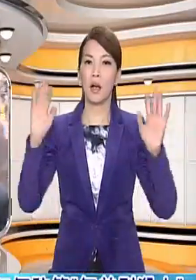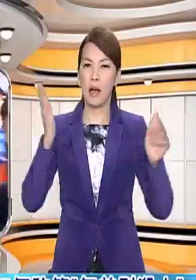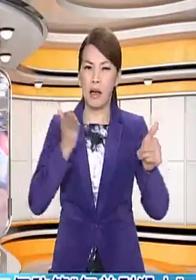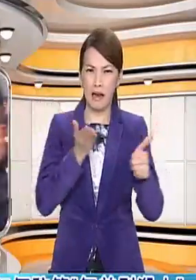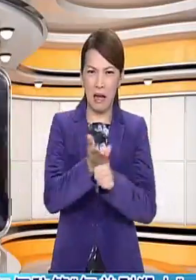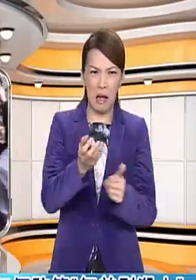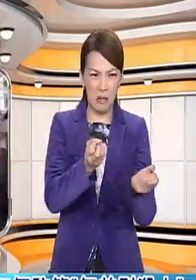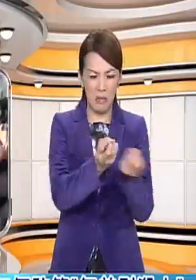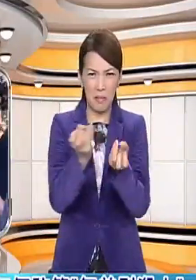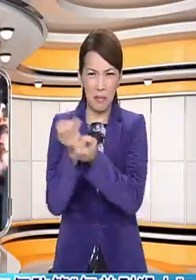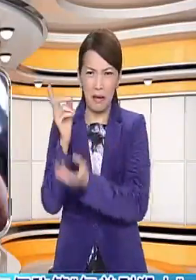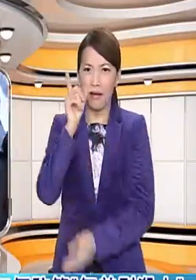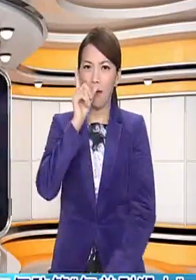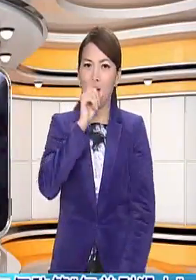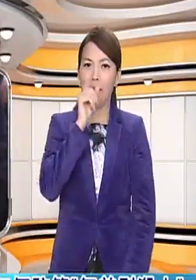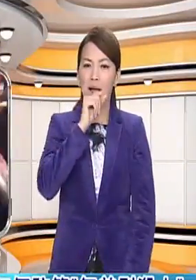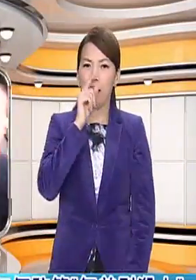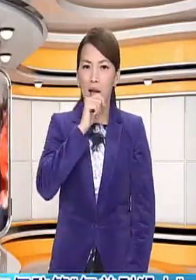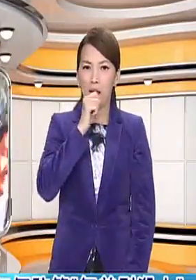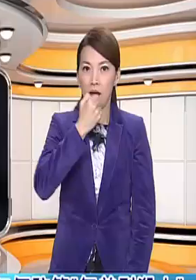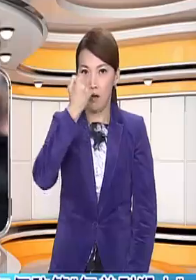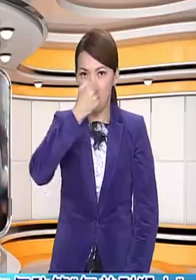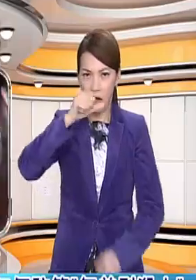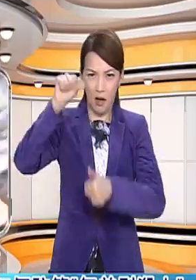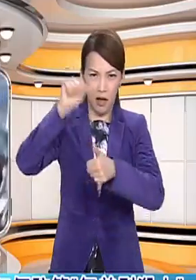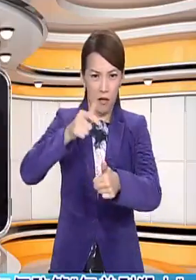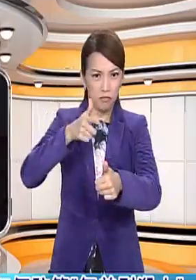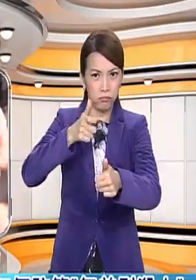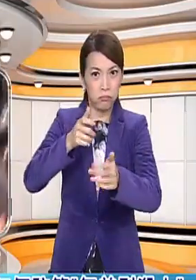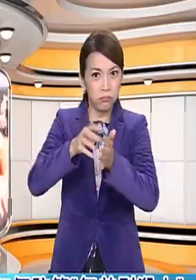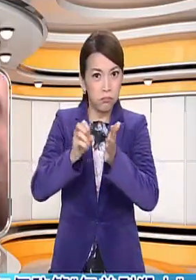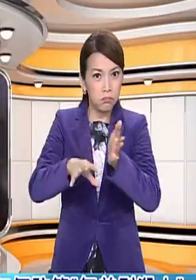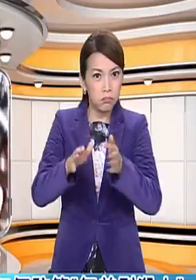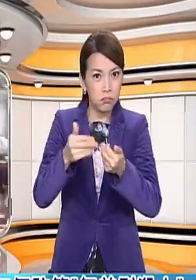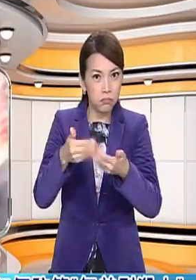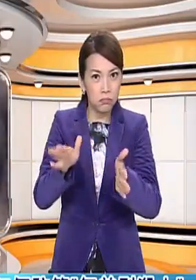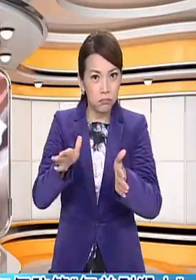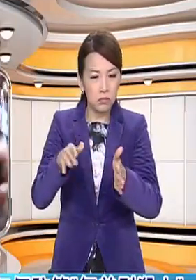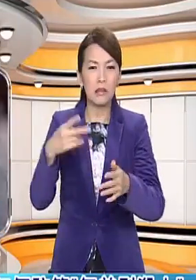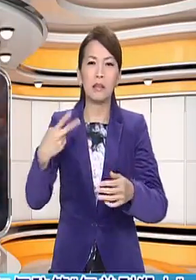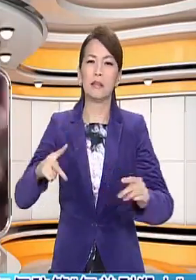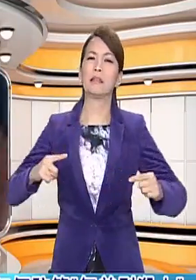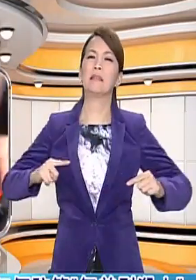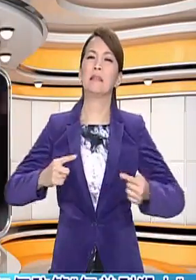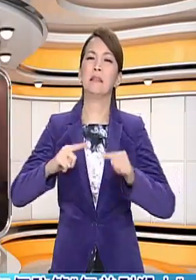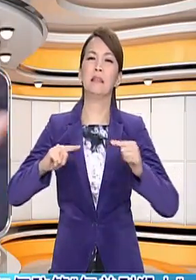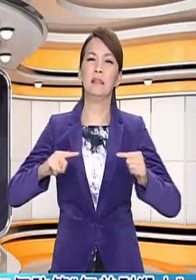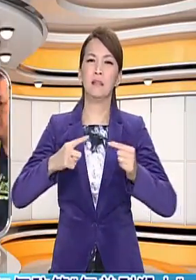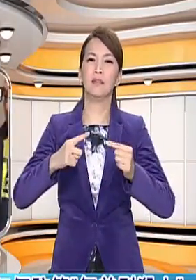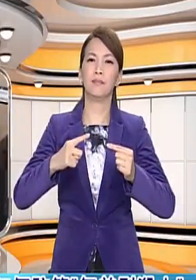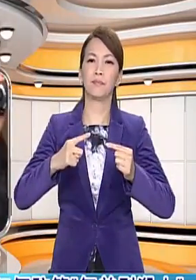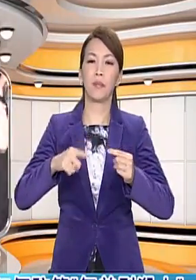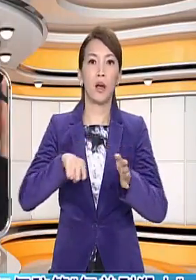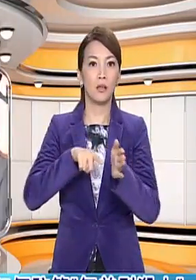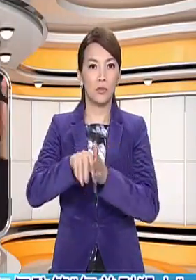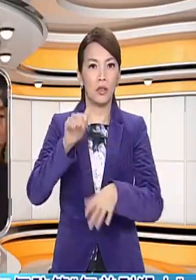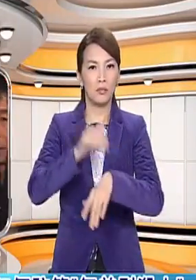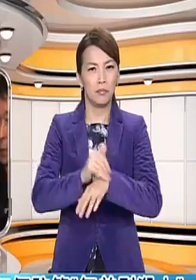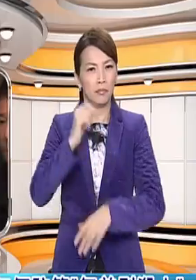又发生杀童事件，也再度挑起了死刑存废的议题。不过有专家就认